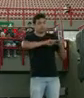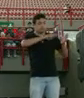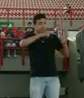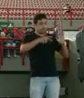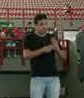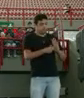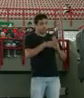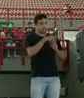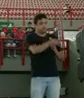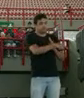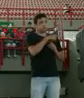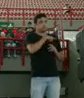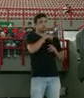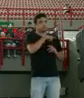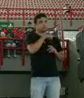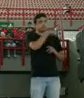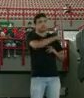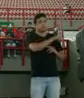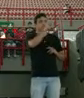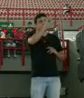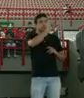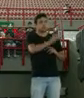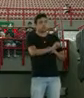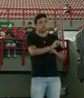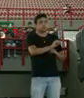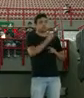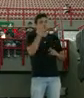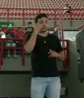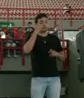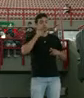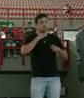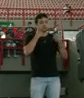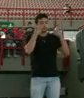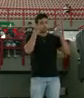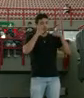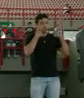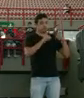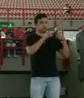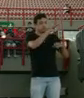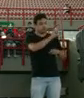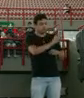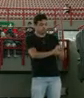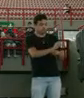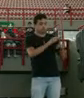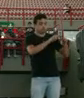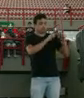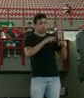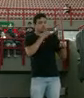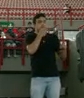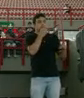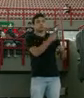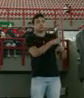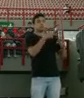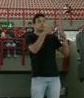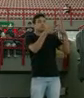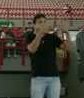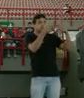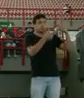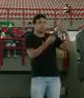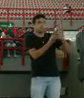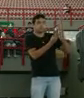acarreta diminuição da atividade o quê? Anabólica, reduzindo a síntese proteica.